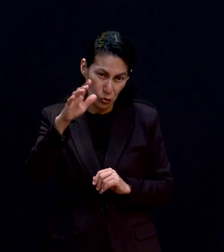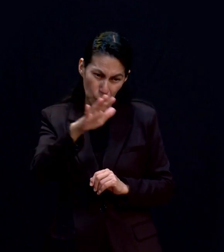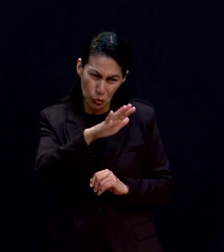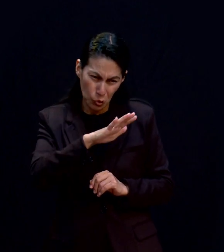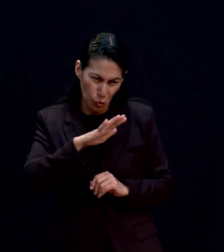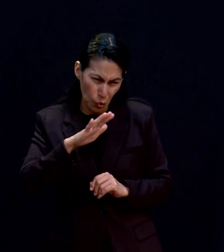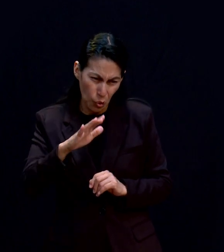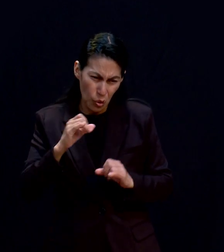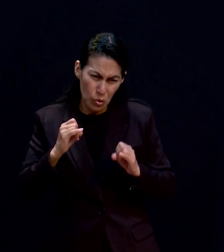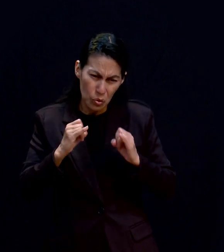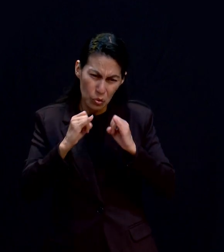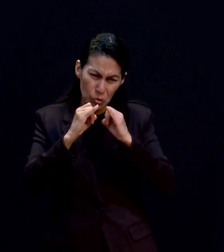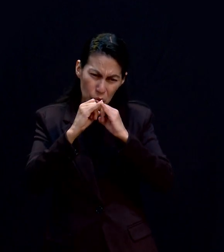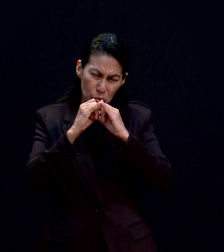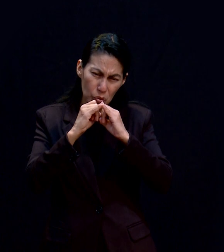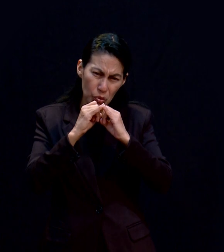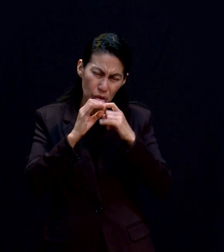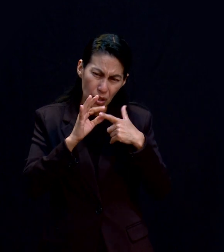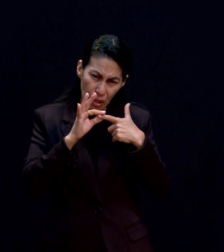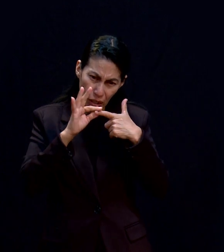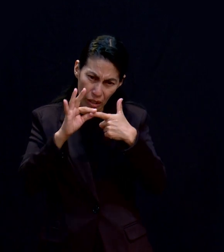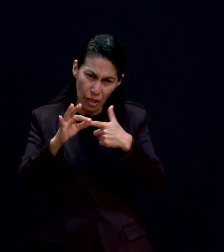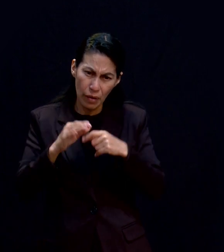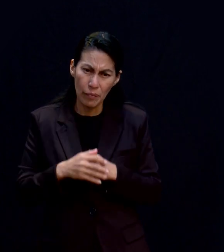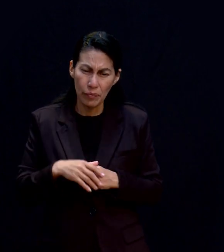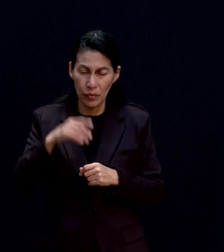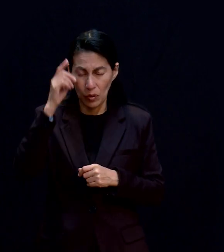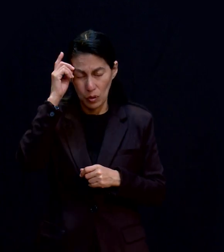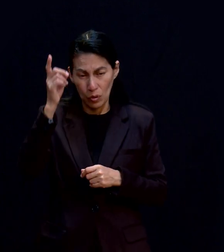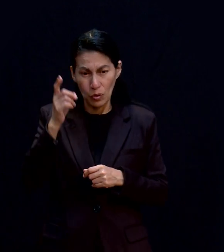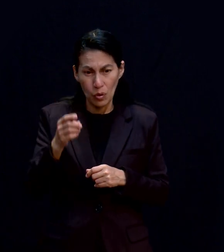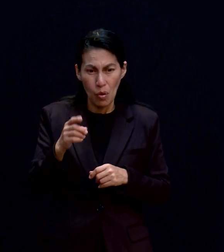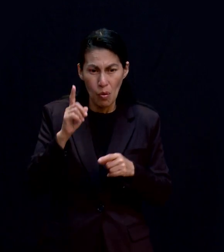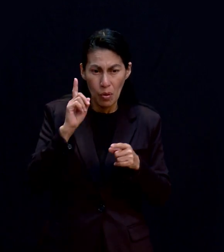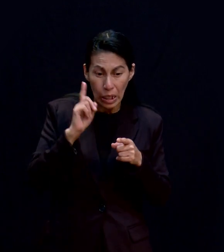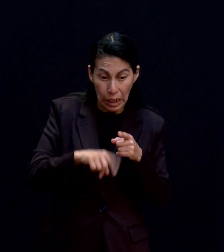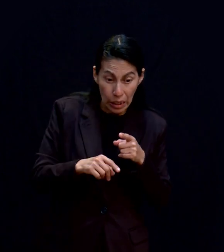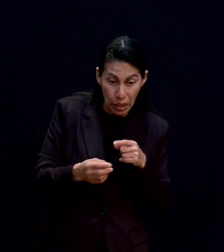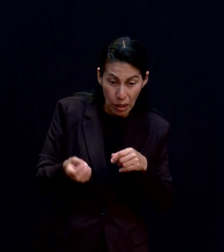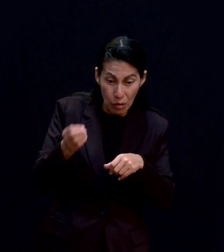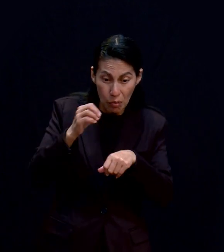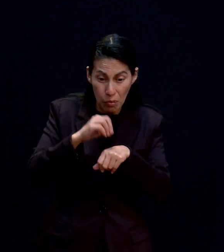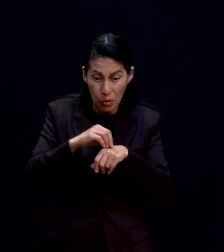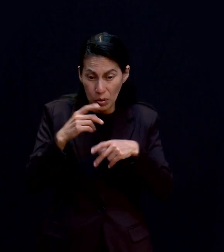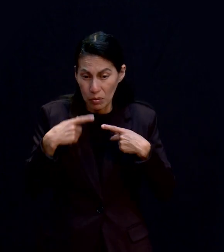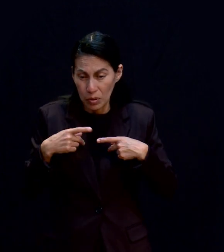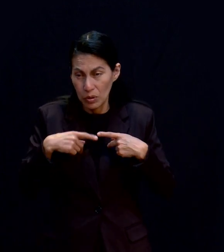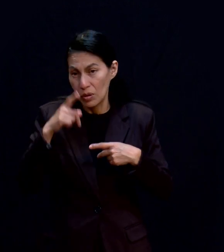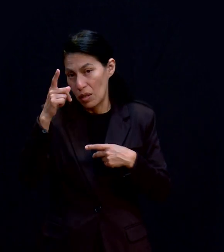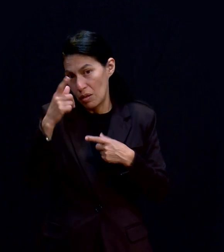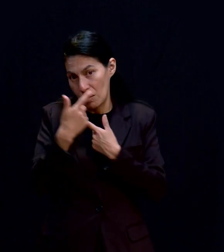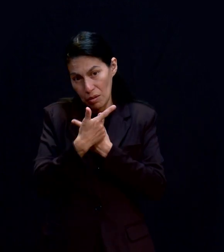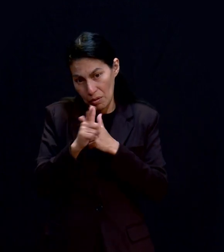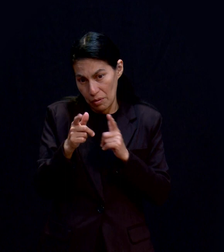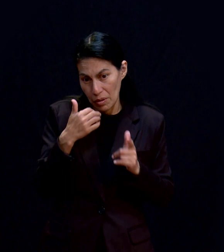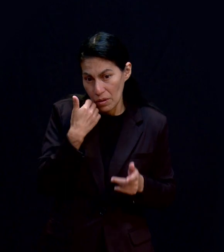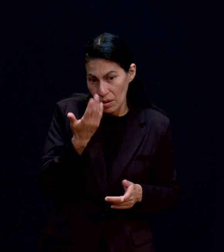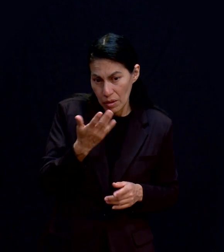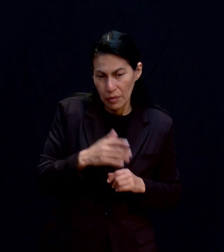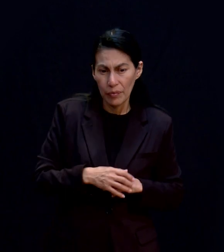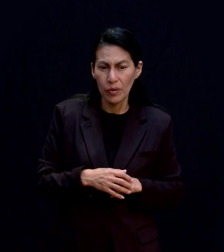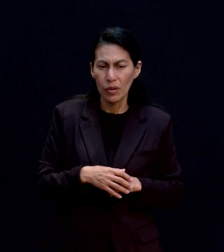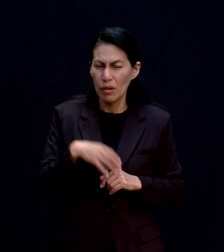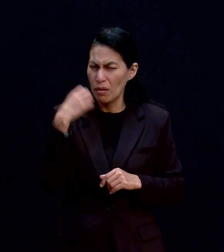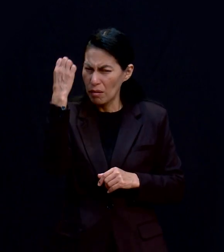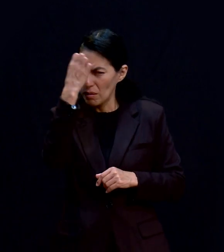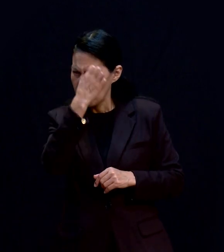pues son guiadas por él y permite que estén las personas porque él así lo decide también entonces